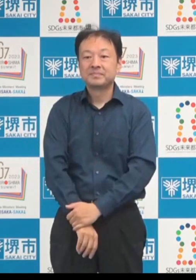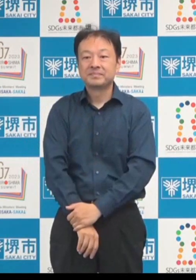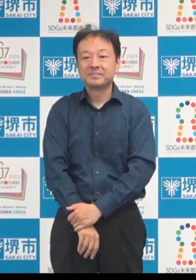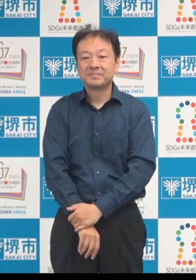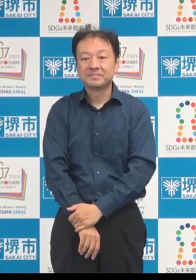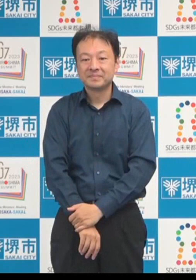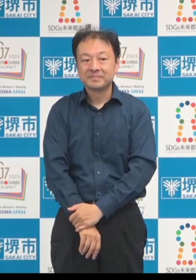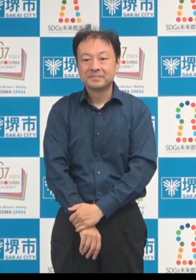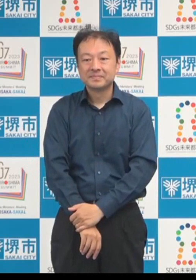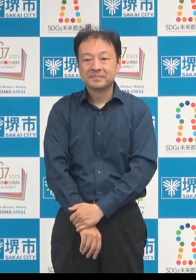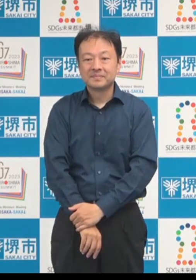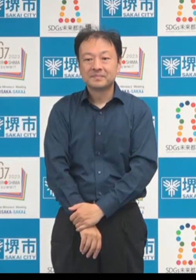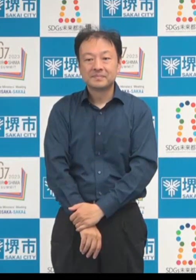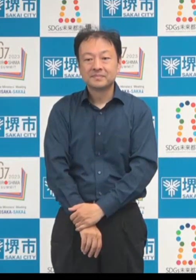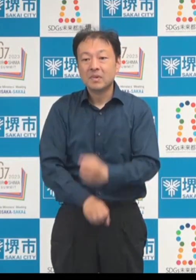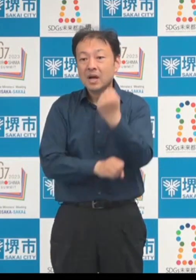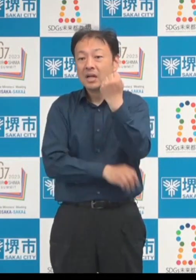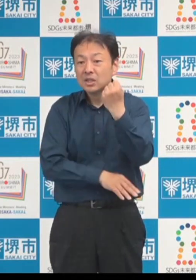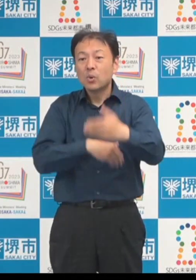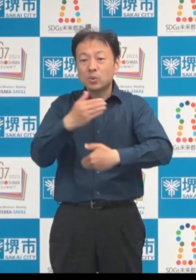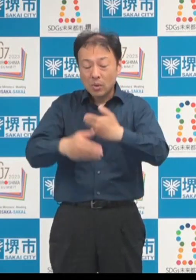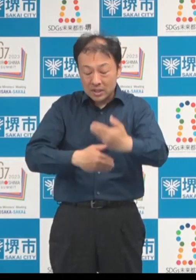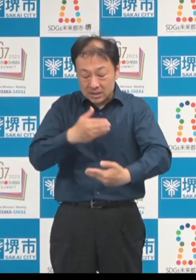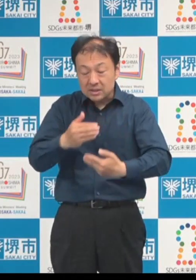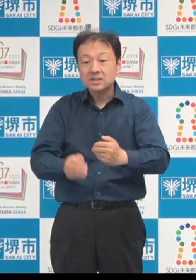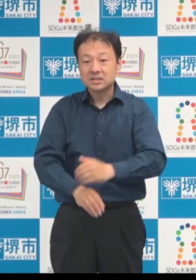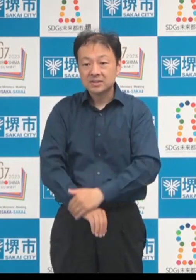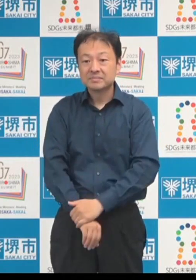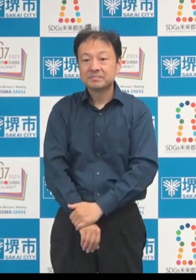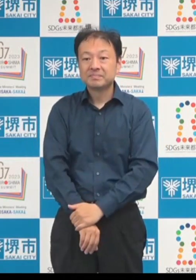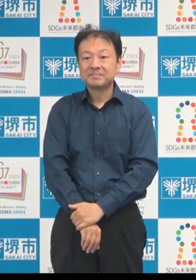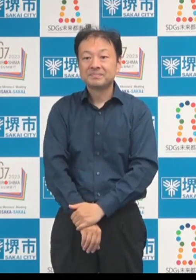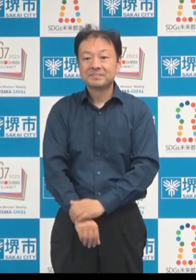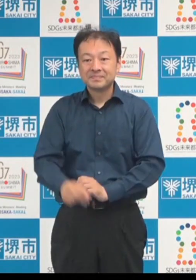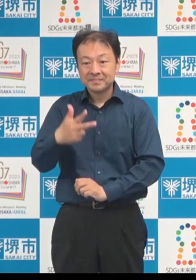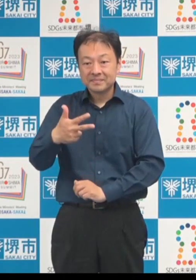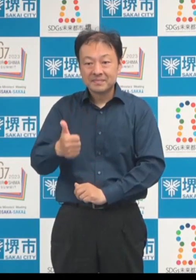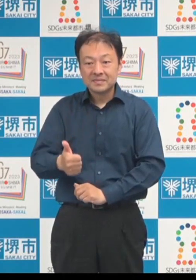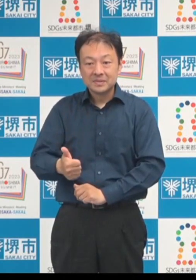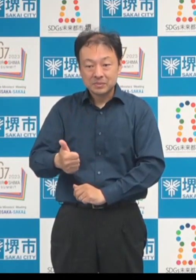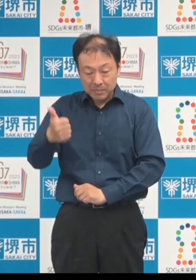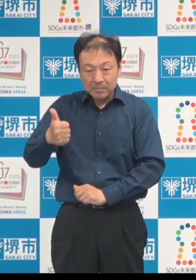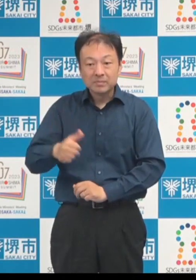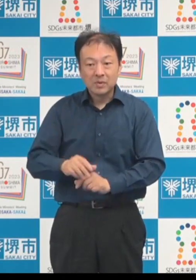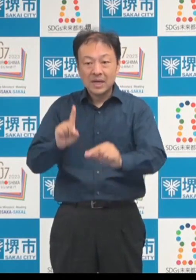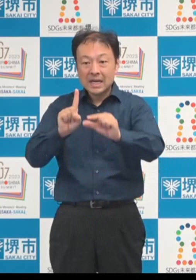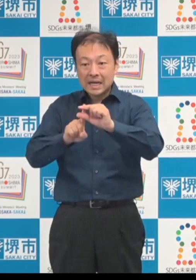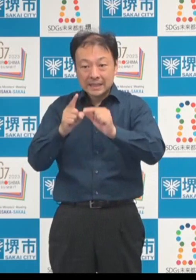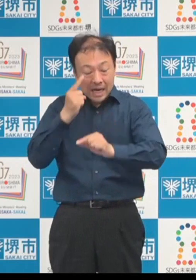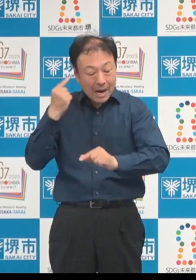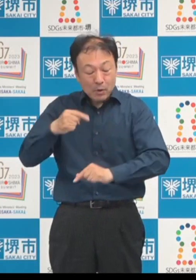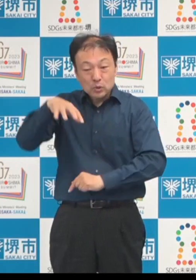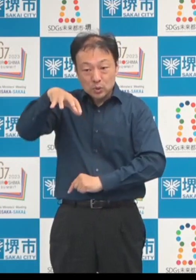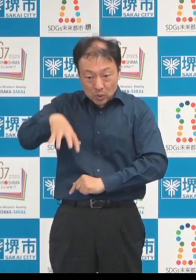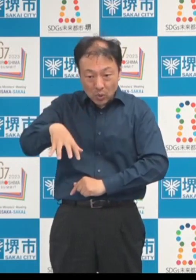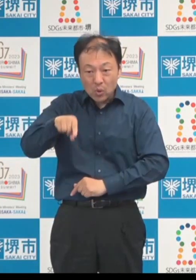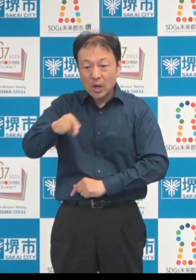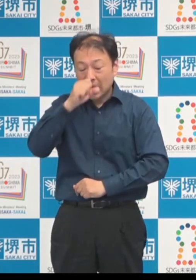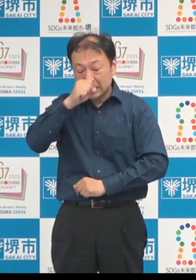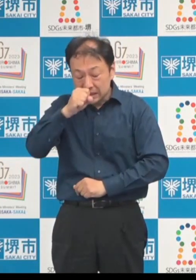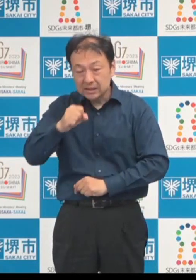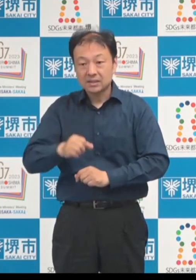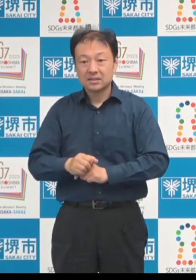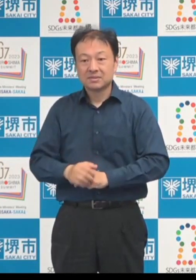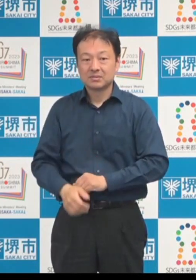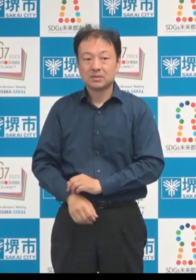もになってしまいますが、非常に市長は中百舌という地域にこだわっていろいろやってらっしゃると。で